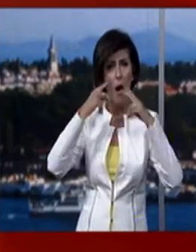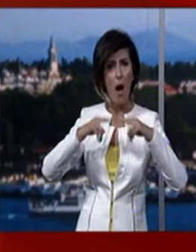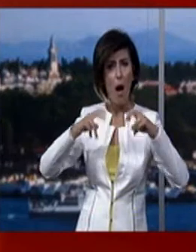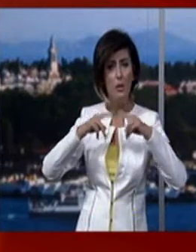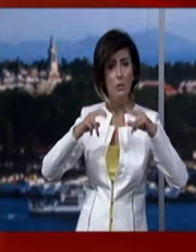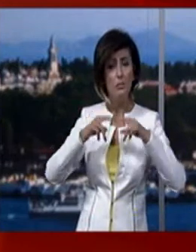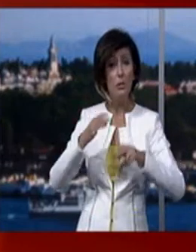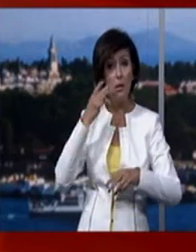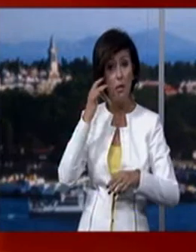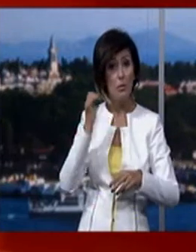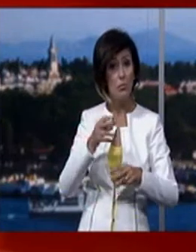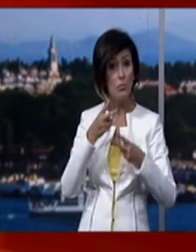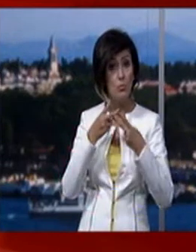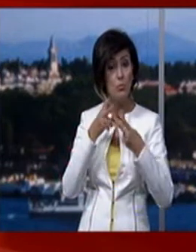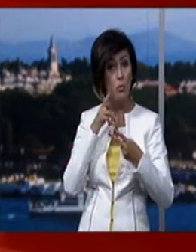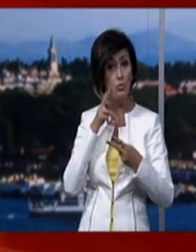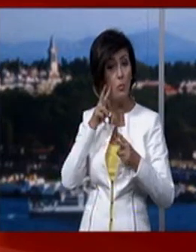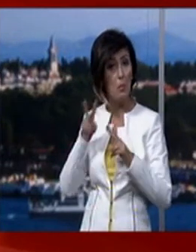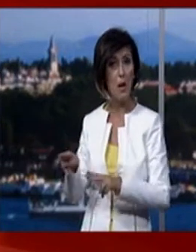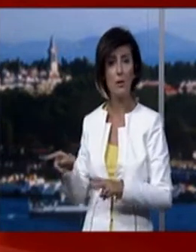araştırmadan çarpıcı sonuçlar çıktı.